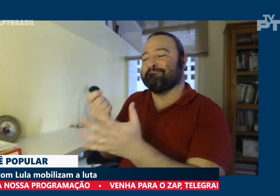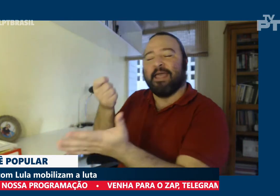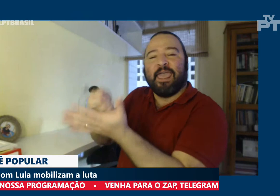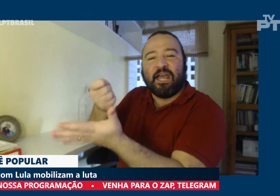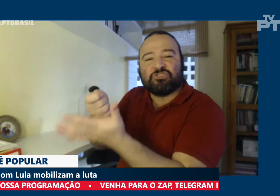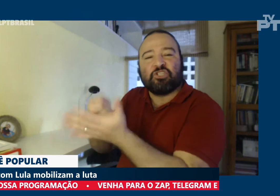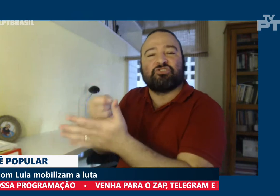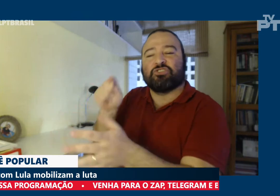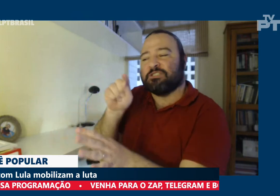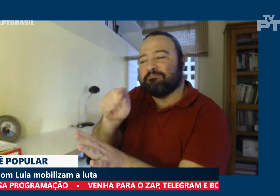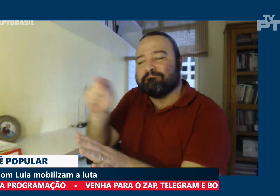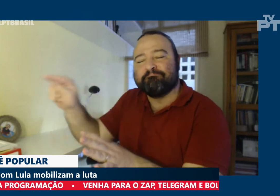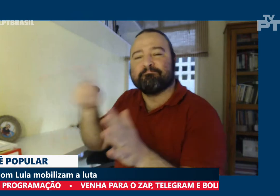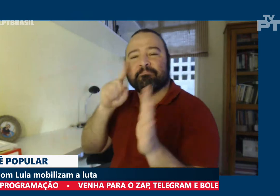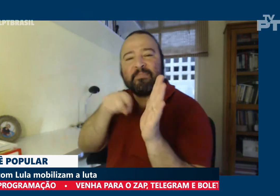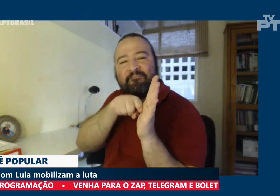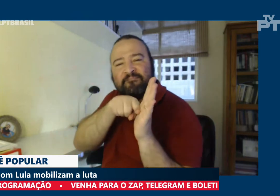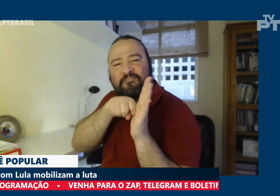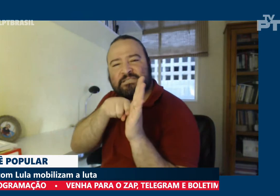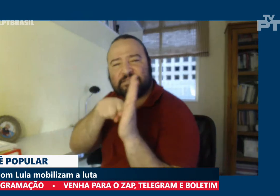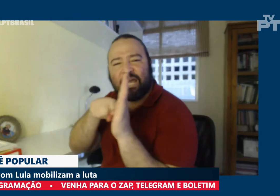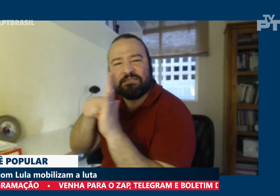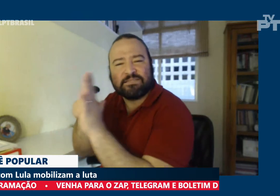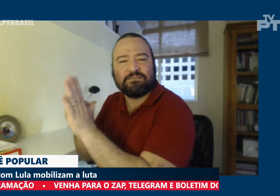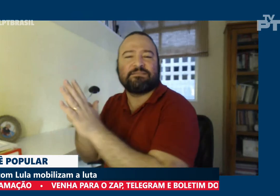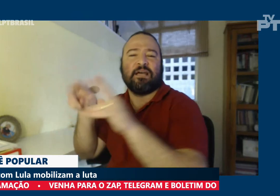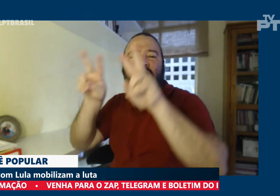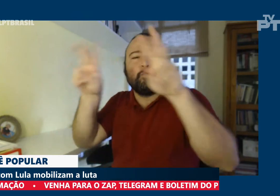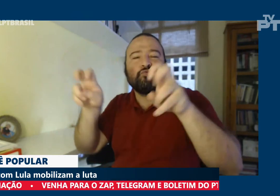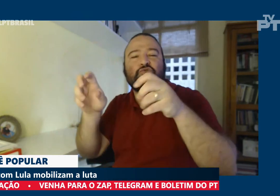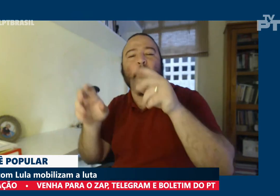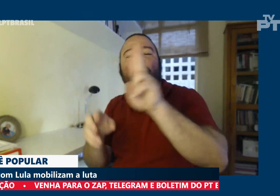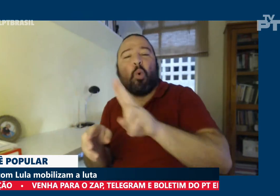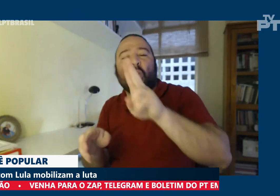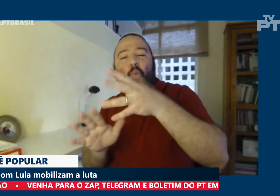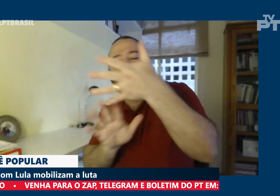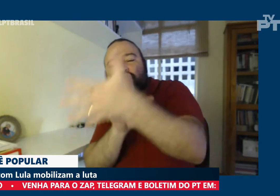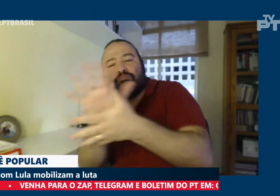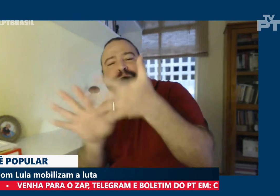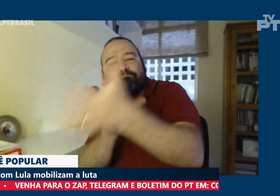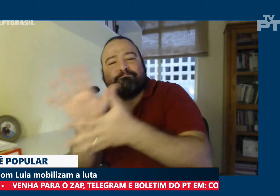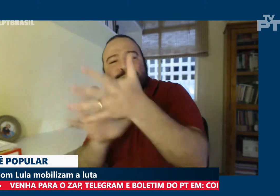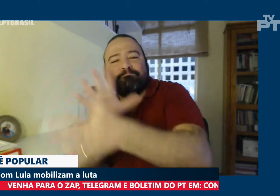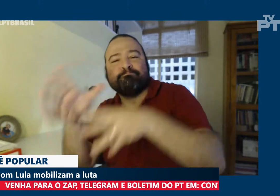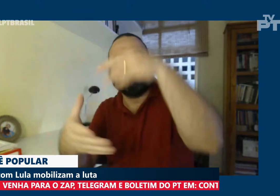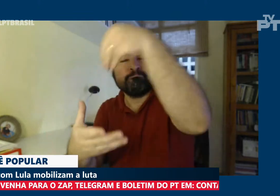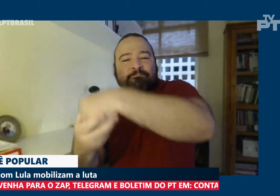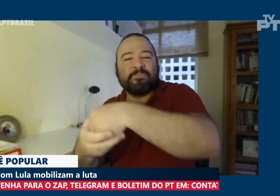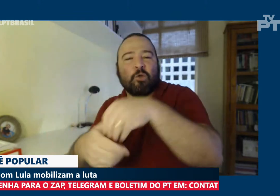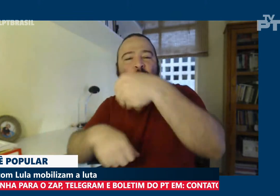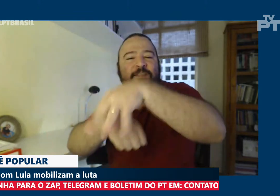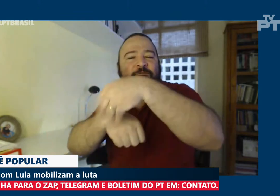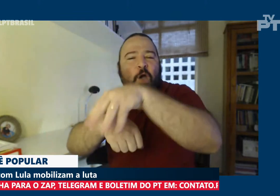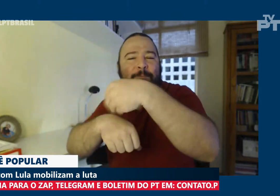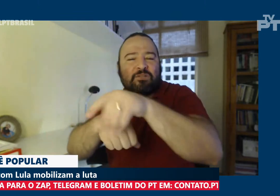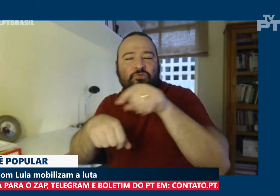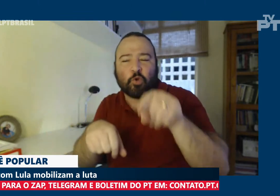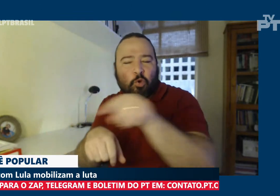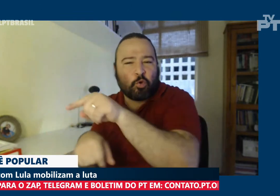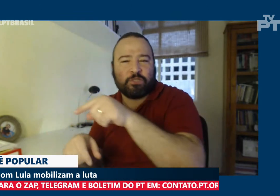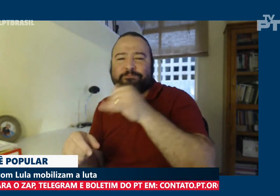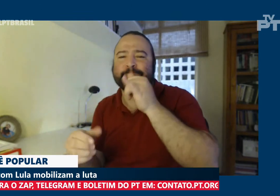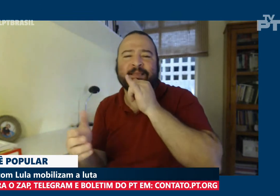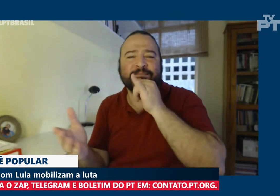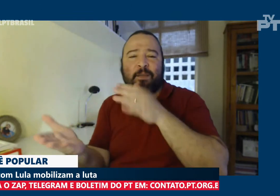participar dos processos de decisão, das questões de luta, poder auxiliar por meio